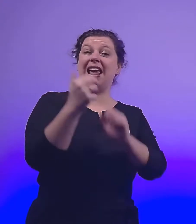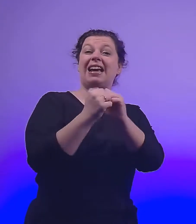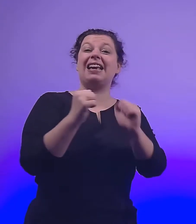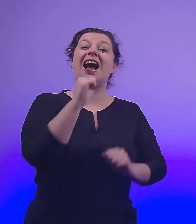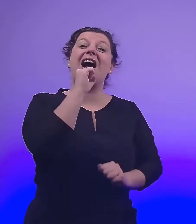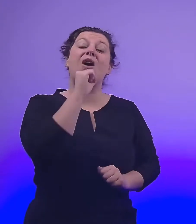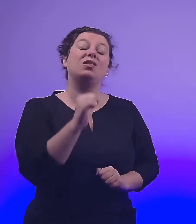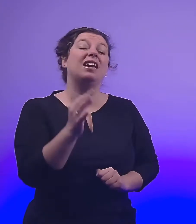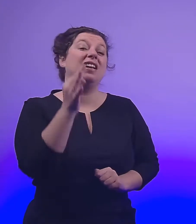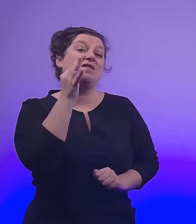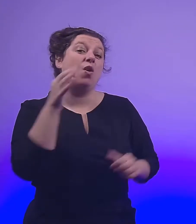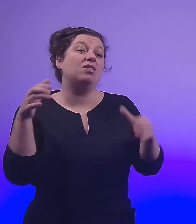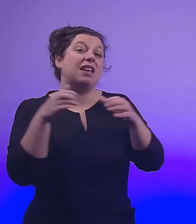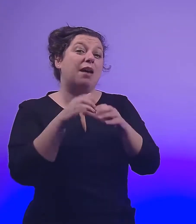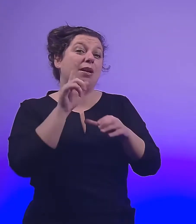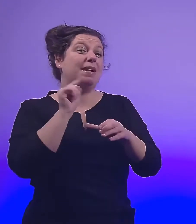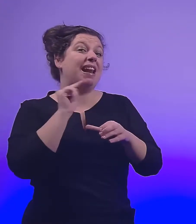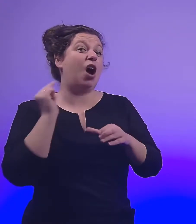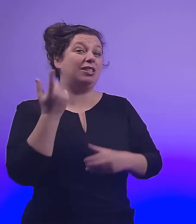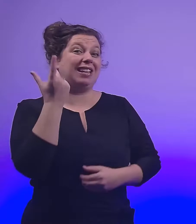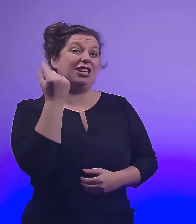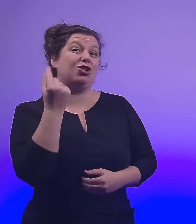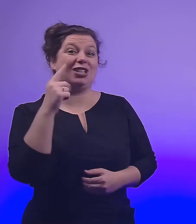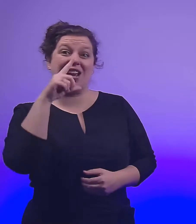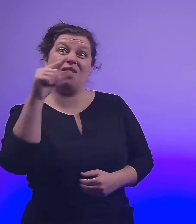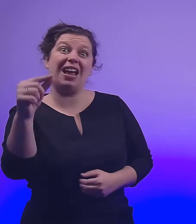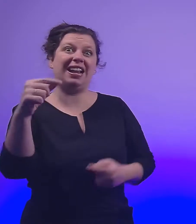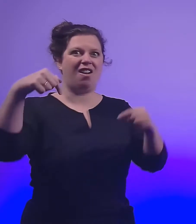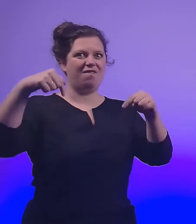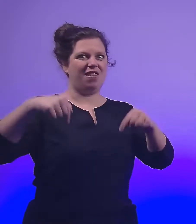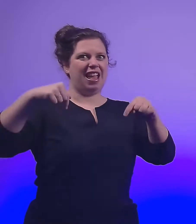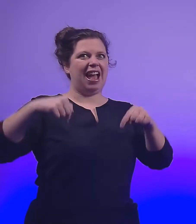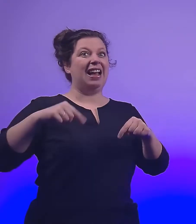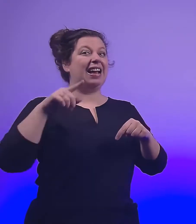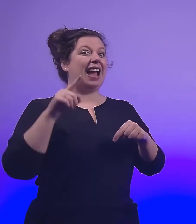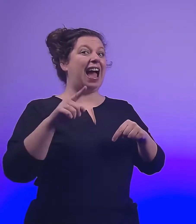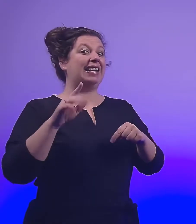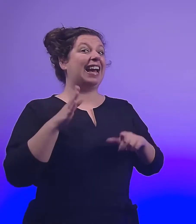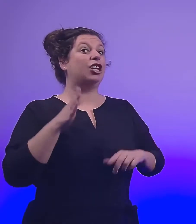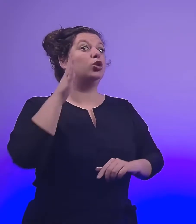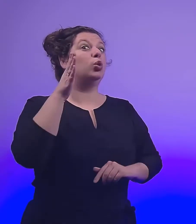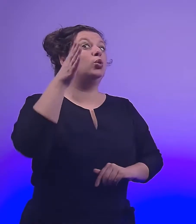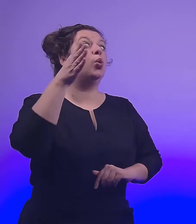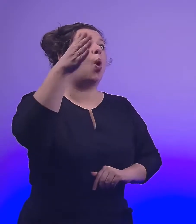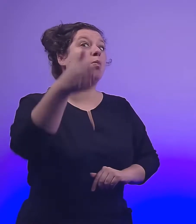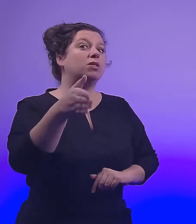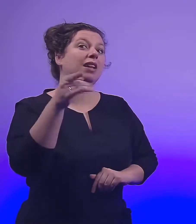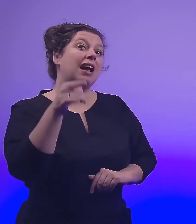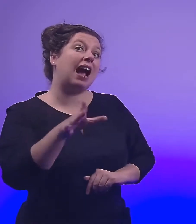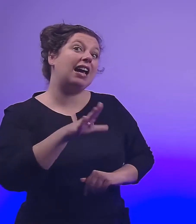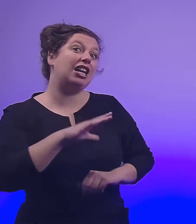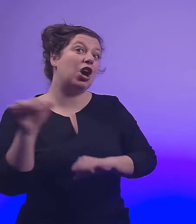zusje in Veenendaal. En ik ga vandaag naar de toekomst. En jullie gaan met mij mee.